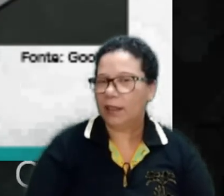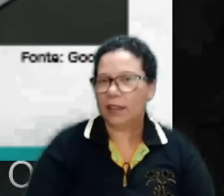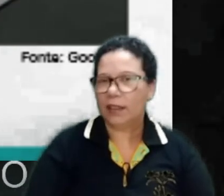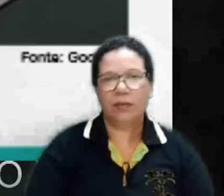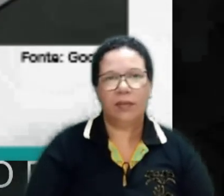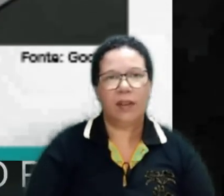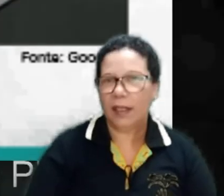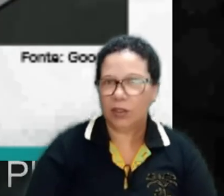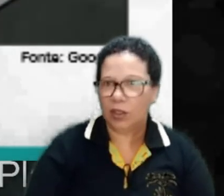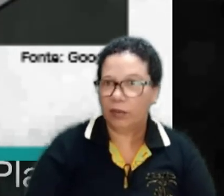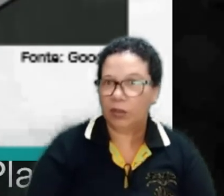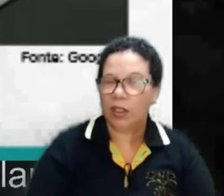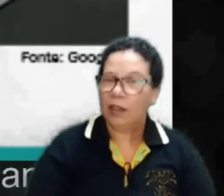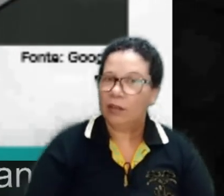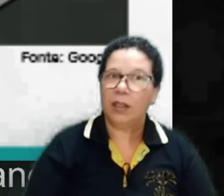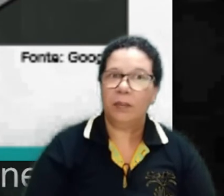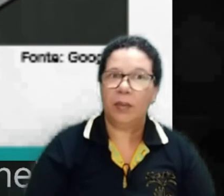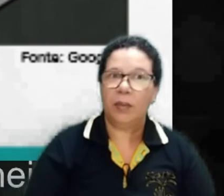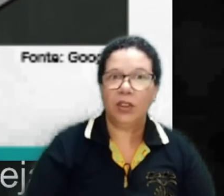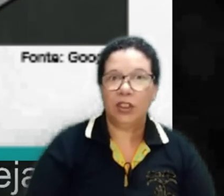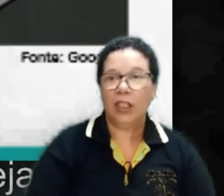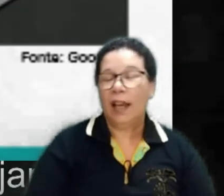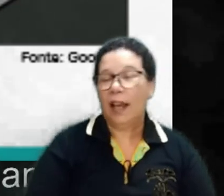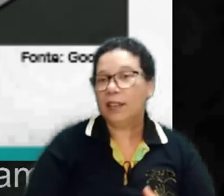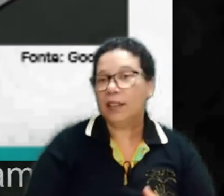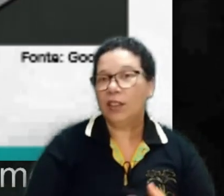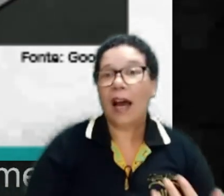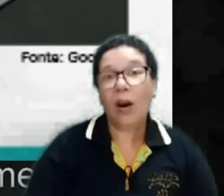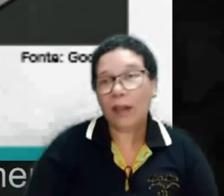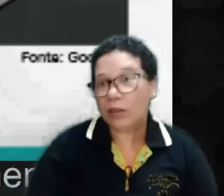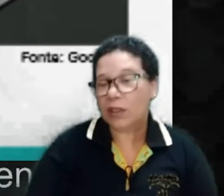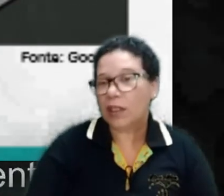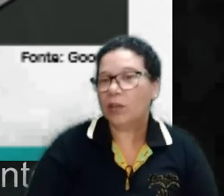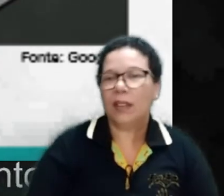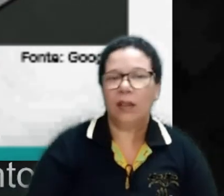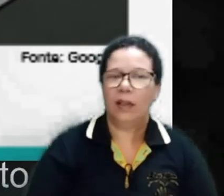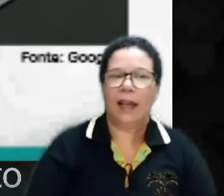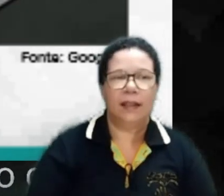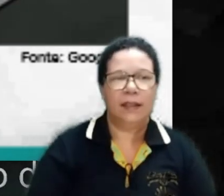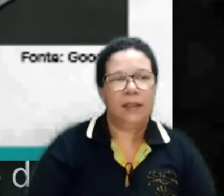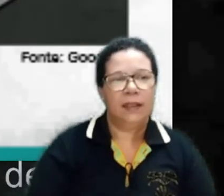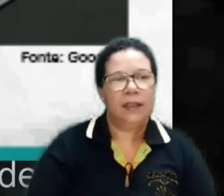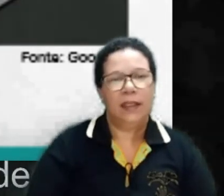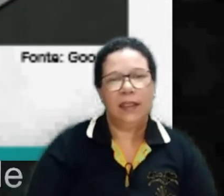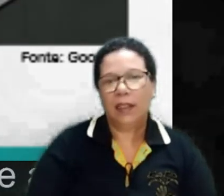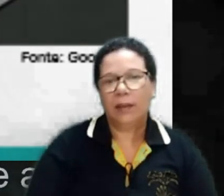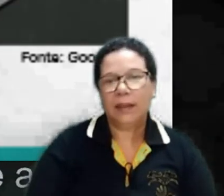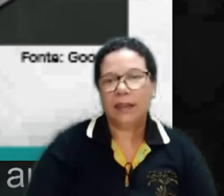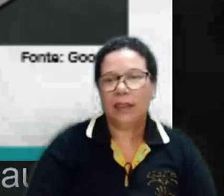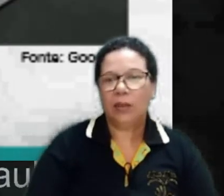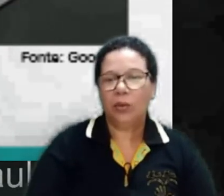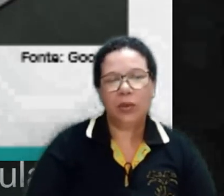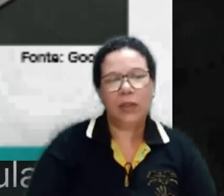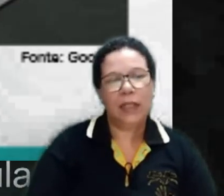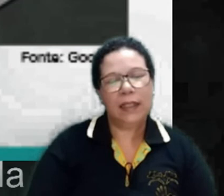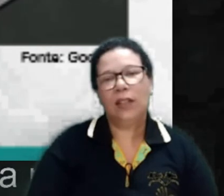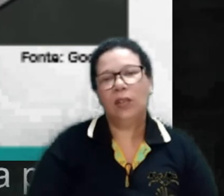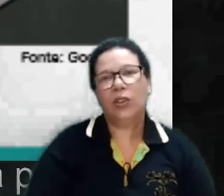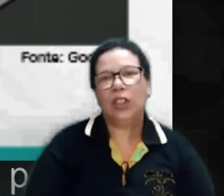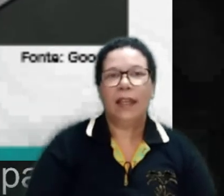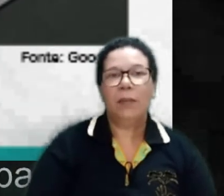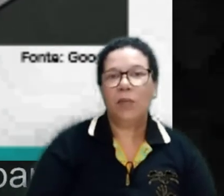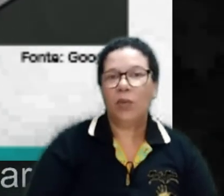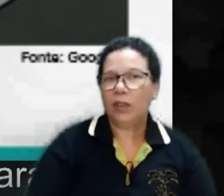ferramentas, vários aplicativos, você pode assistir a aula do seu celular. Então, assim, o uso da